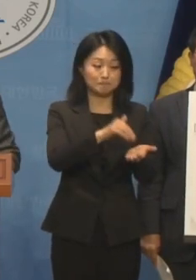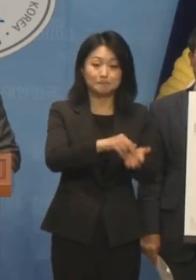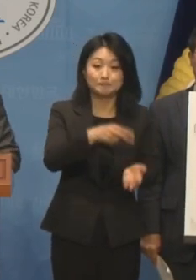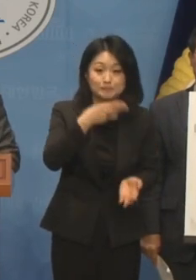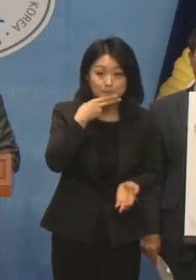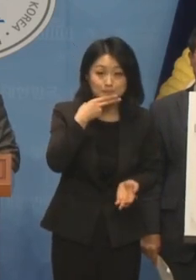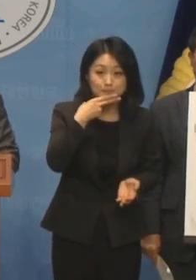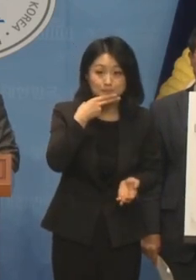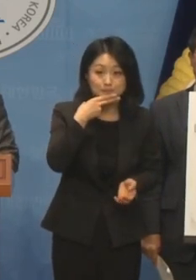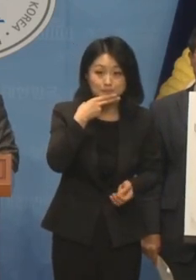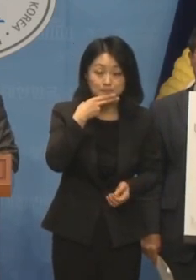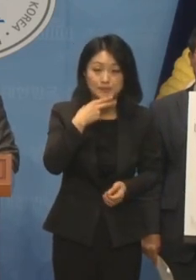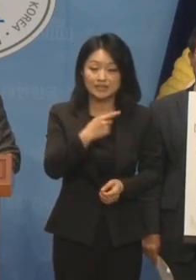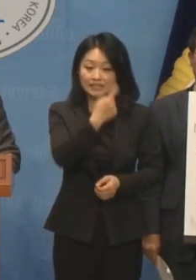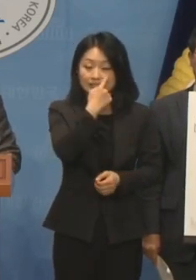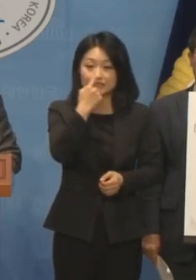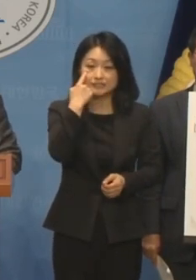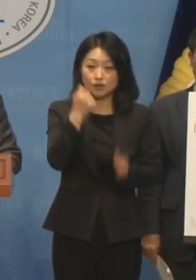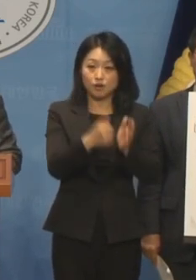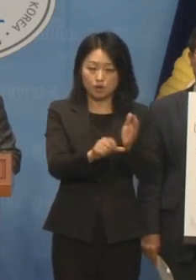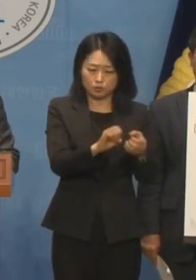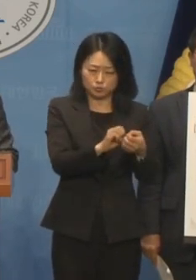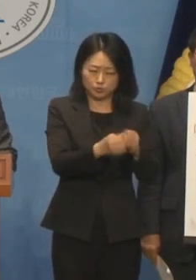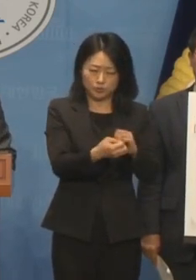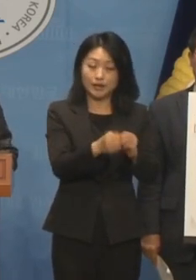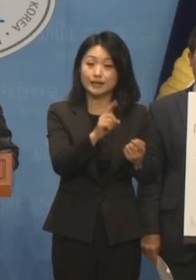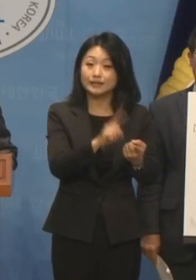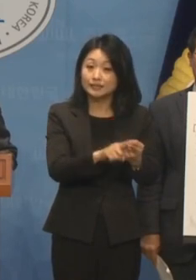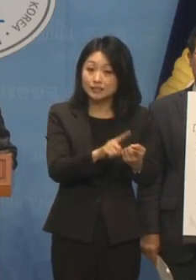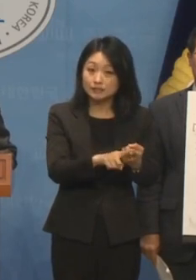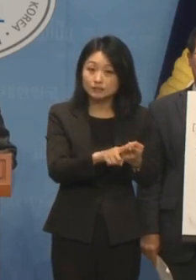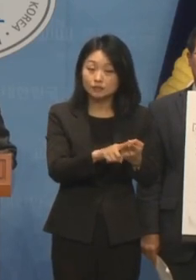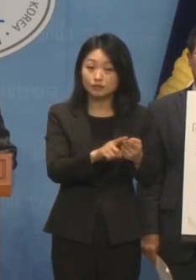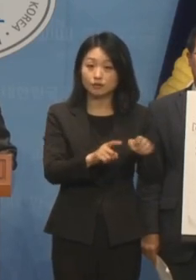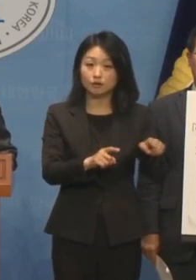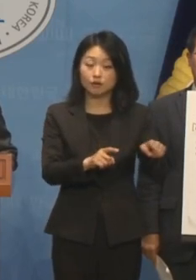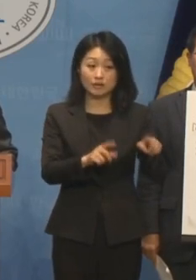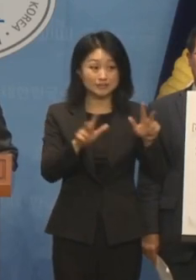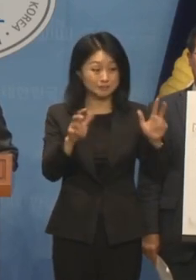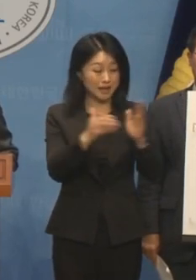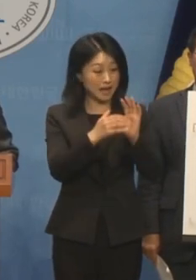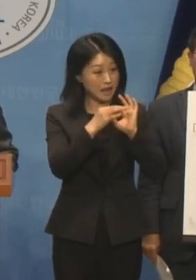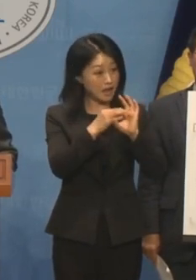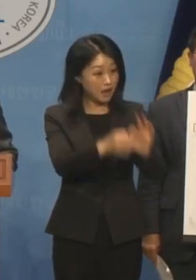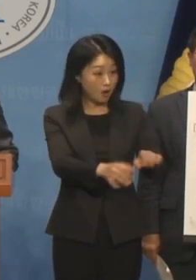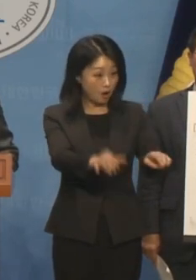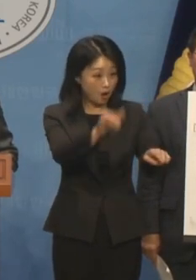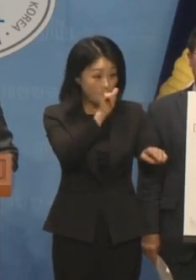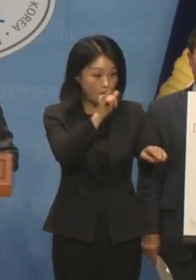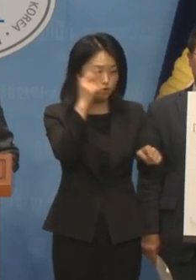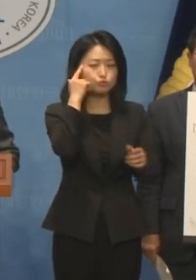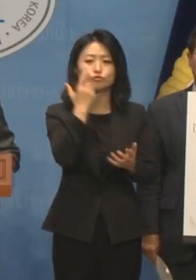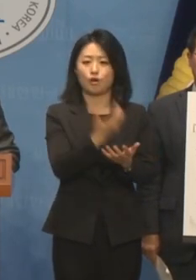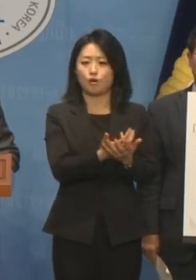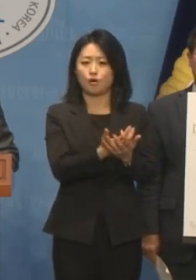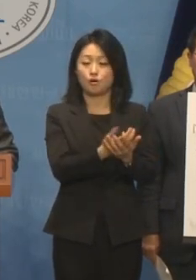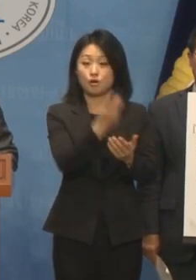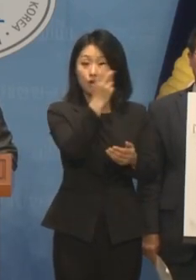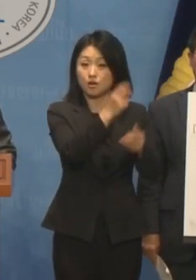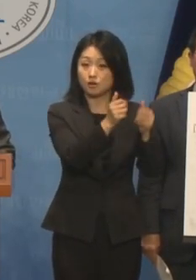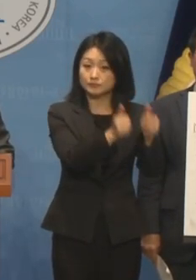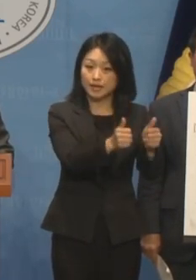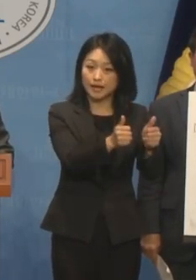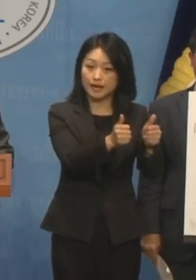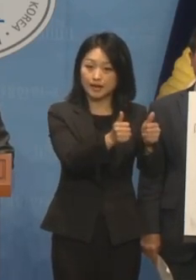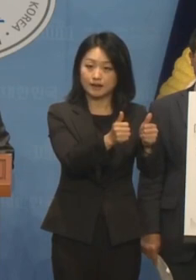반성은커녕 여전히 증거 조작에 나선다는 사실에 경악을 금치 못합니다. 정치검찰은